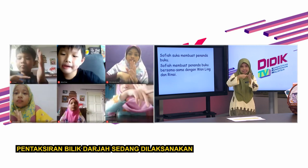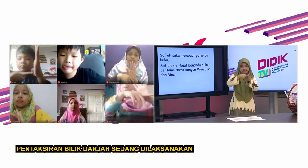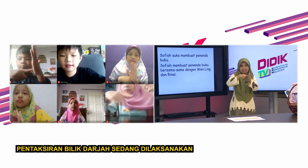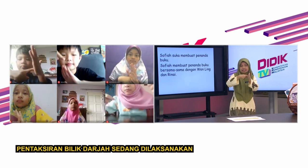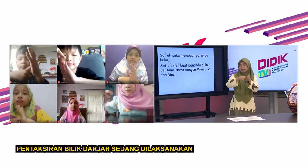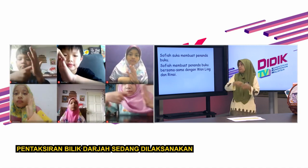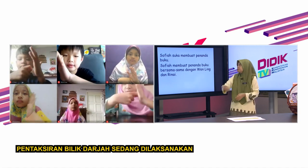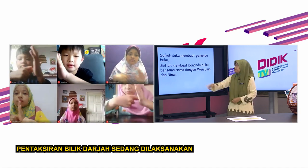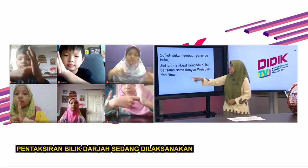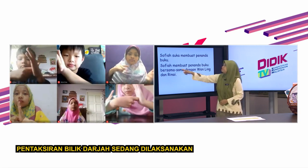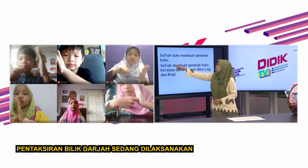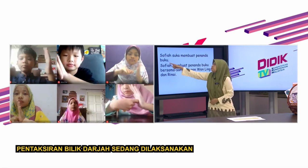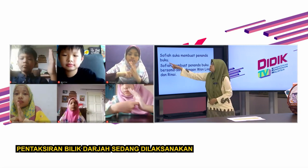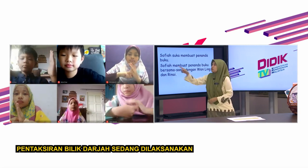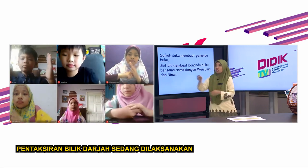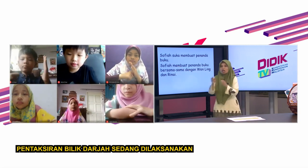penanda